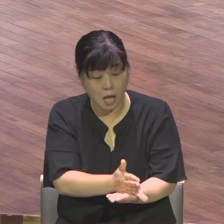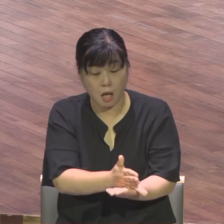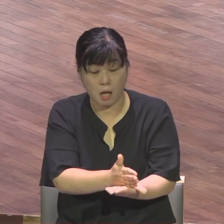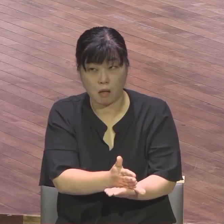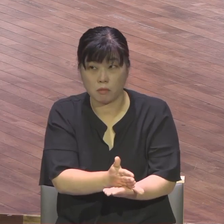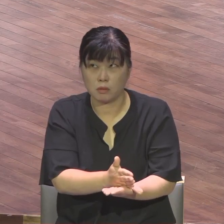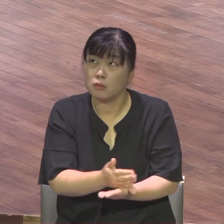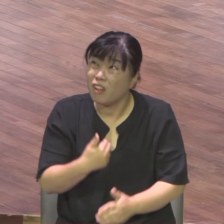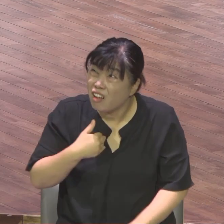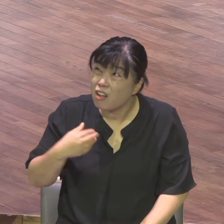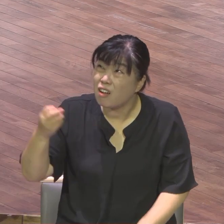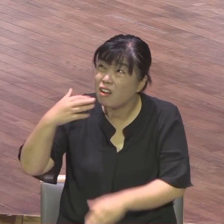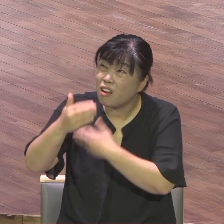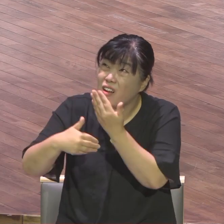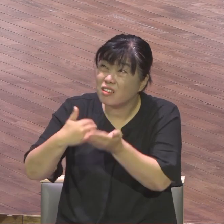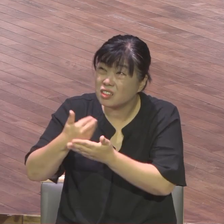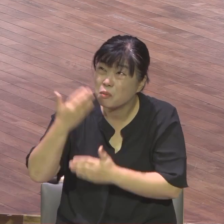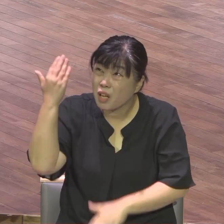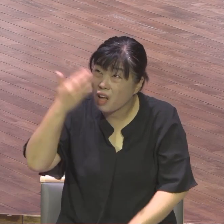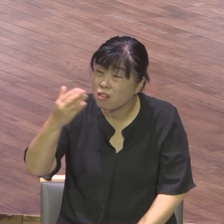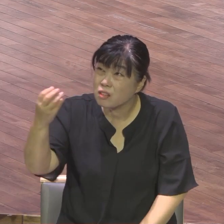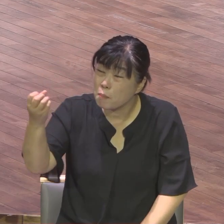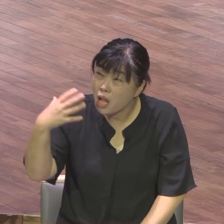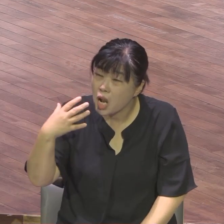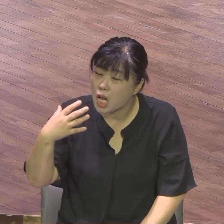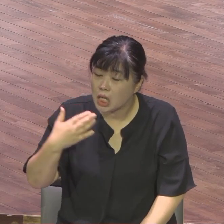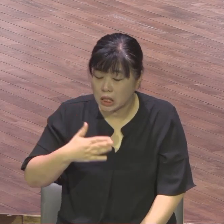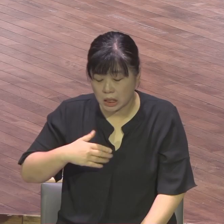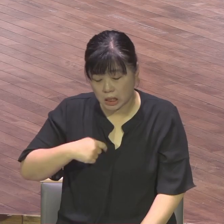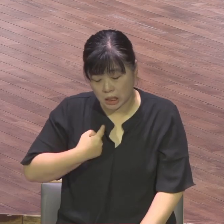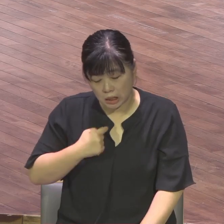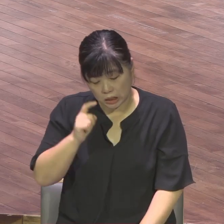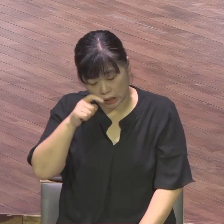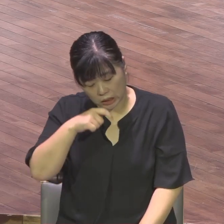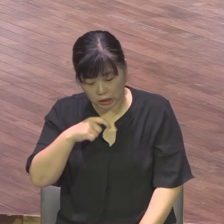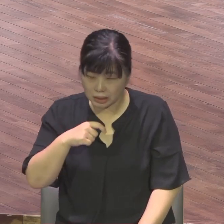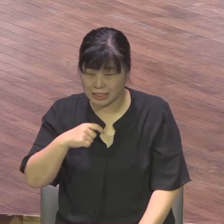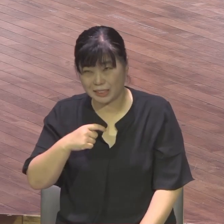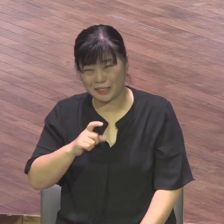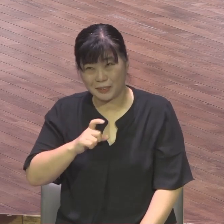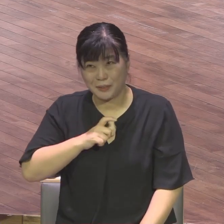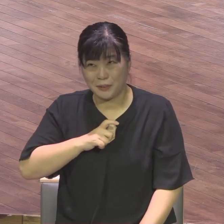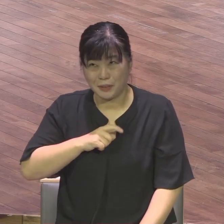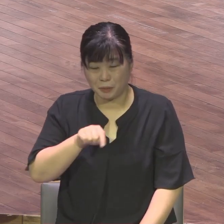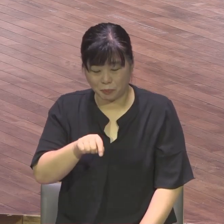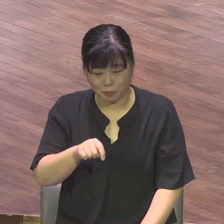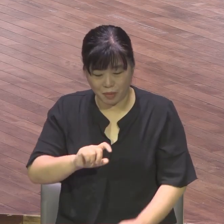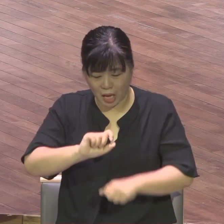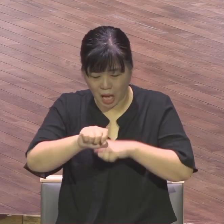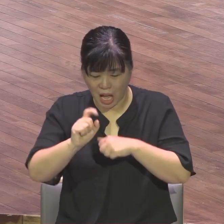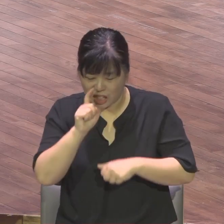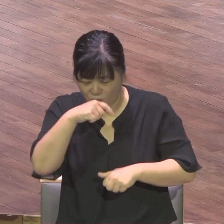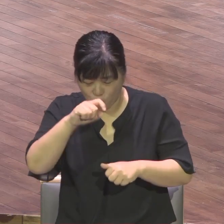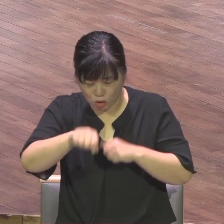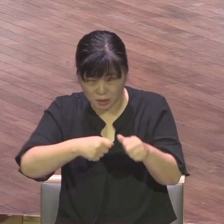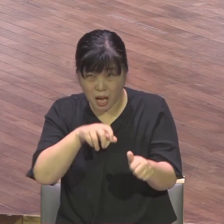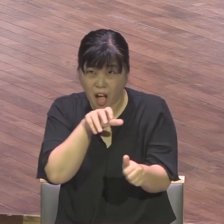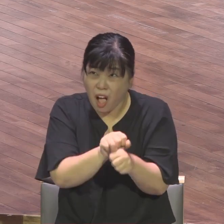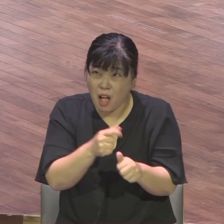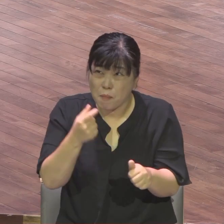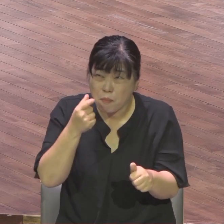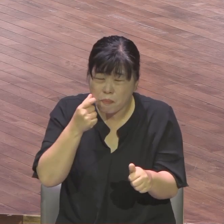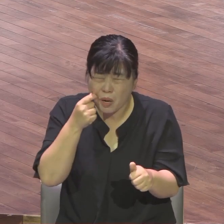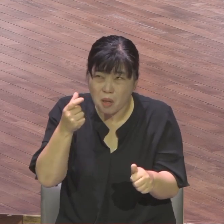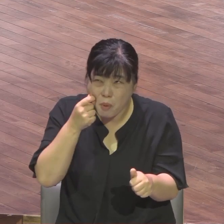이렇게 또 음성이 들렸단 말이에요. 이런 장면이 세 번. 못합니다. 또 내려옵니다. 못합니다.